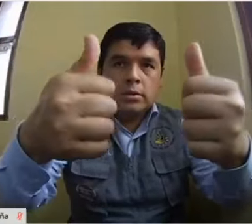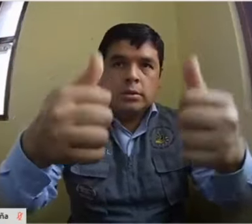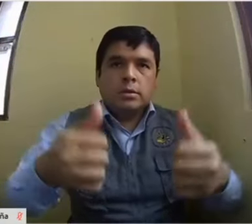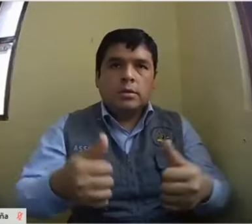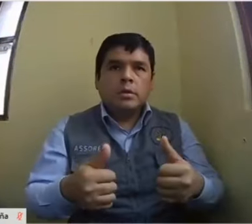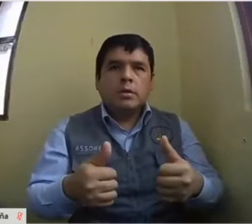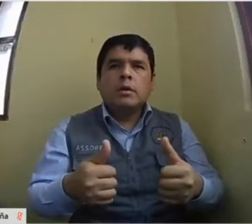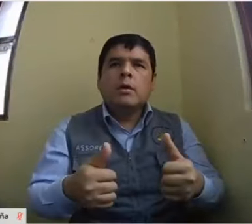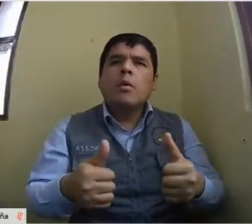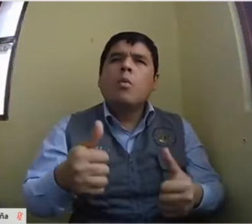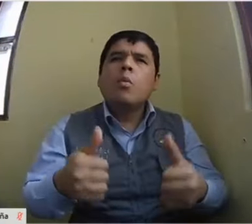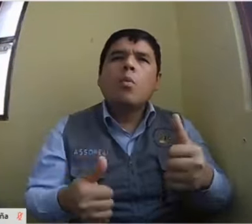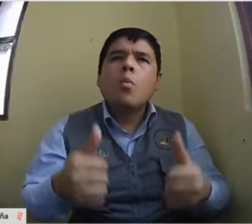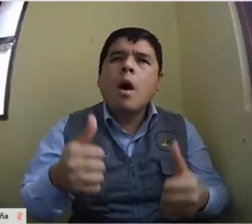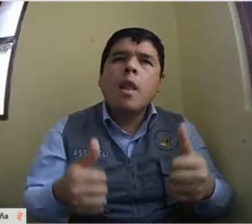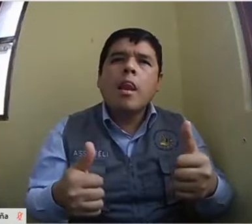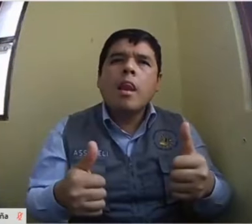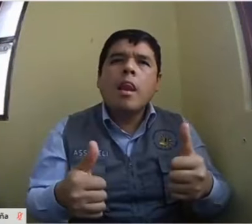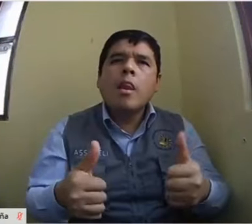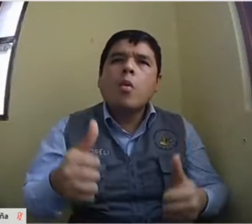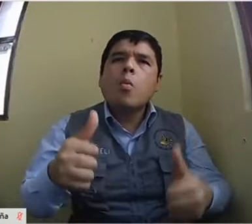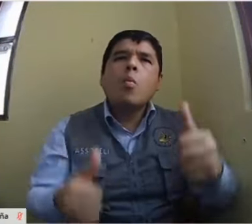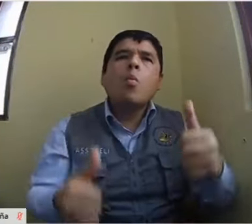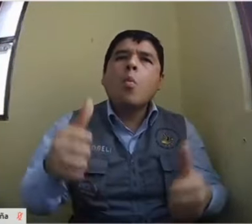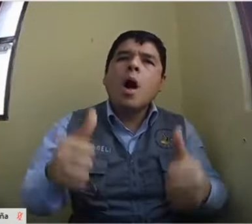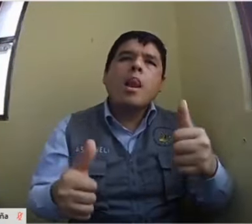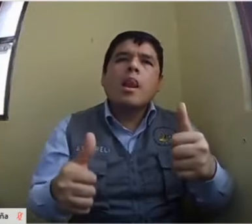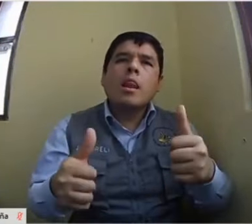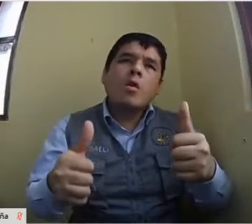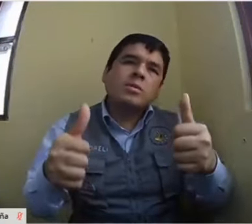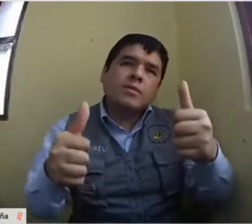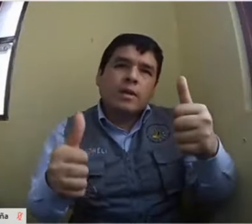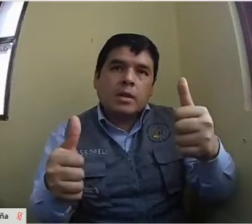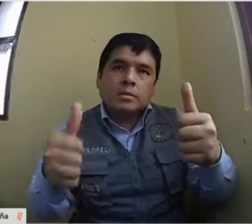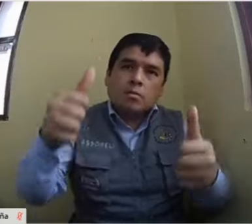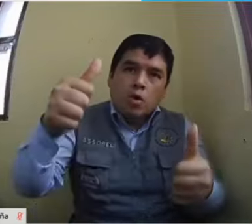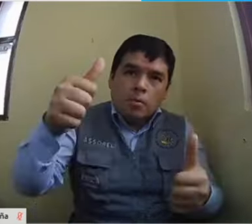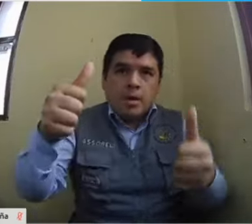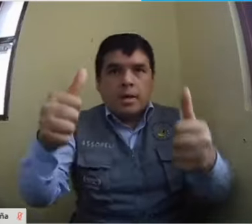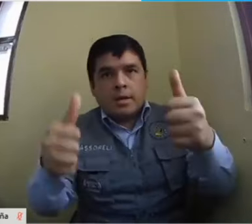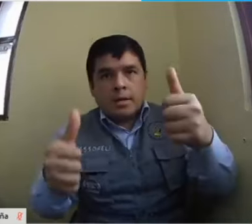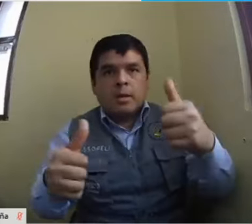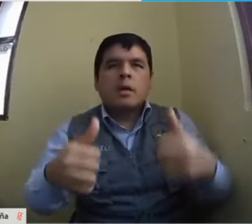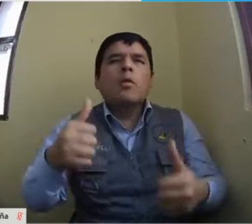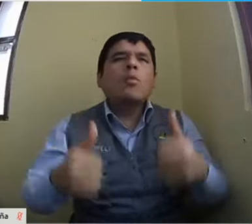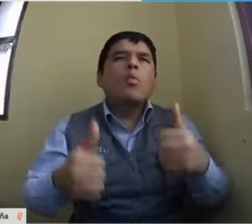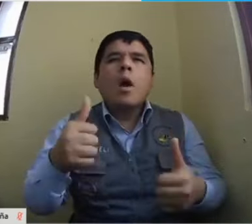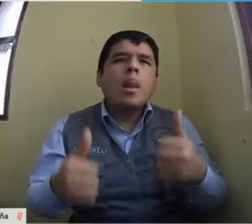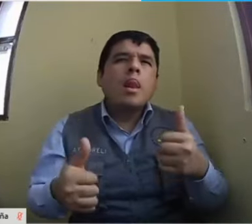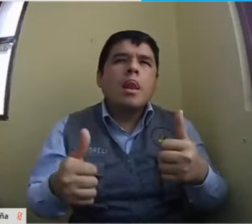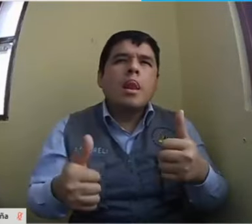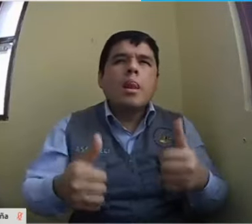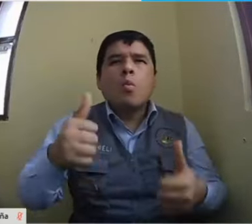Haciendo dos A, ¿recuerdan el las A? Y para arriba, intercalando, como que la persona tenga que elegir,